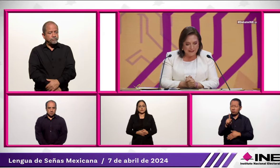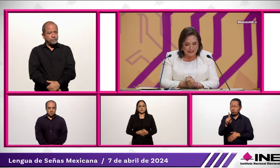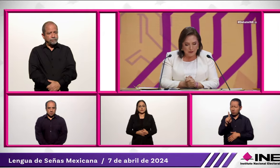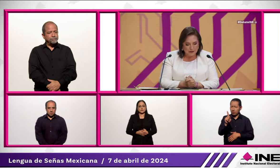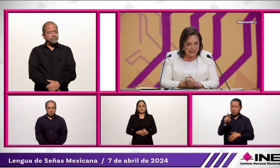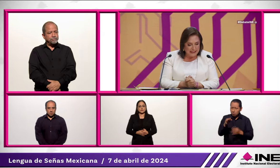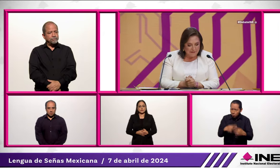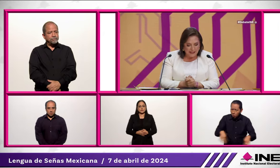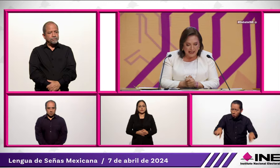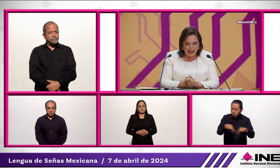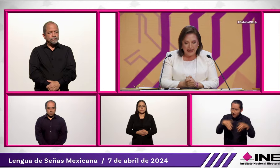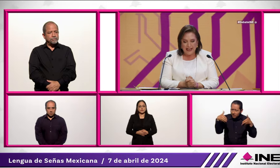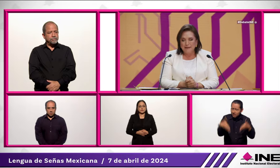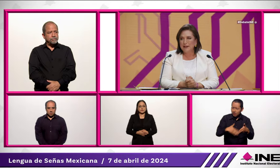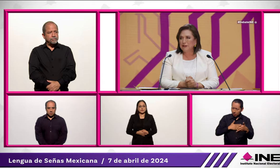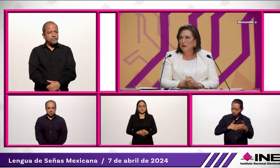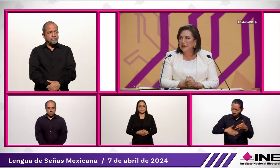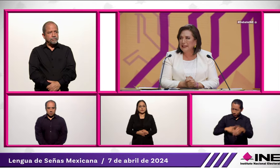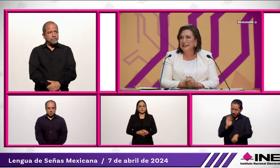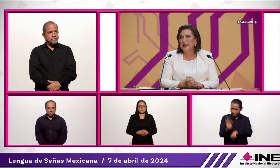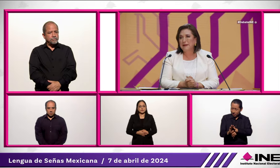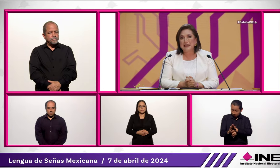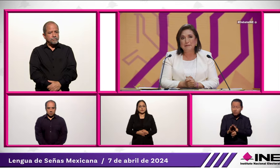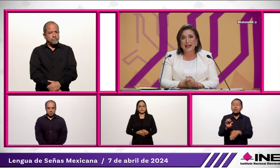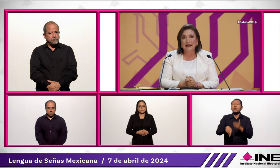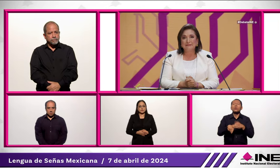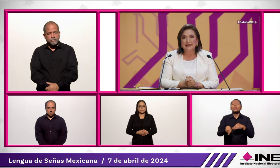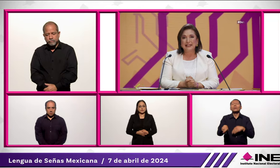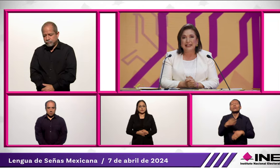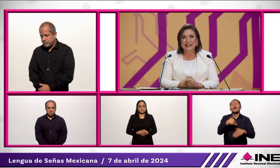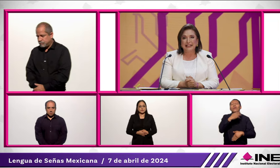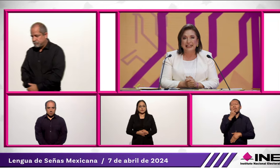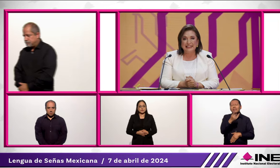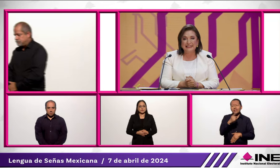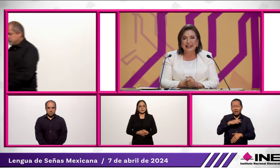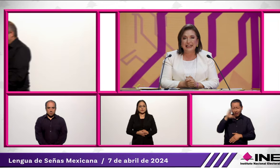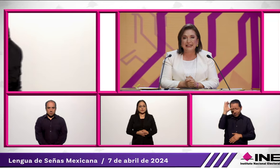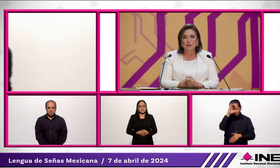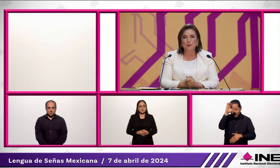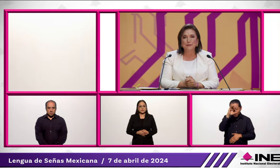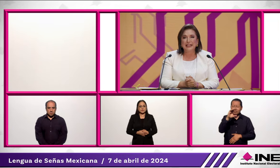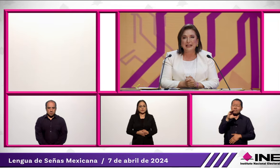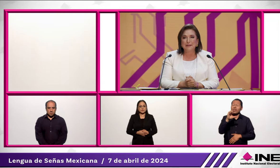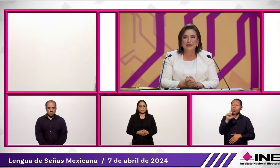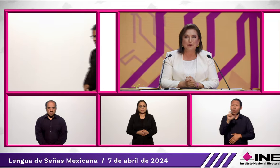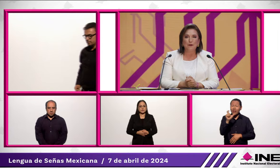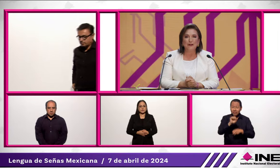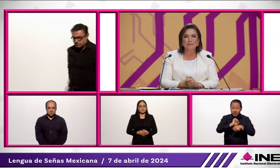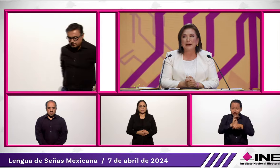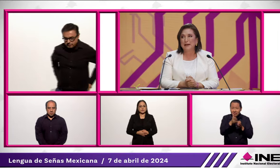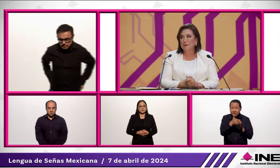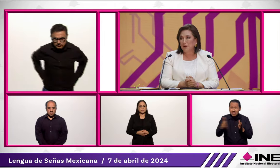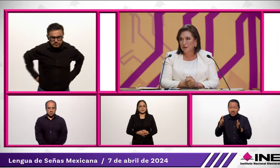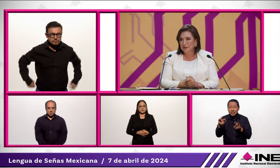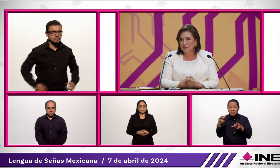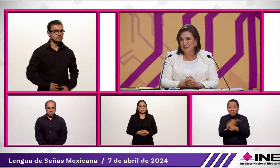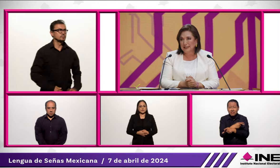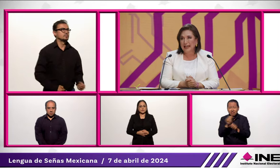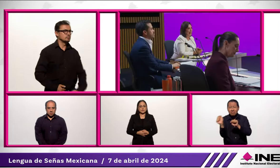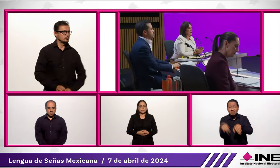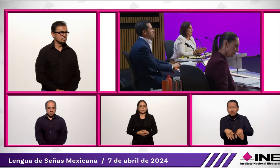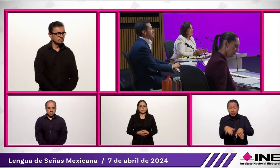tú te defines como científica, pero te olvidaste en la pandemia. ¿Le diste un medicamento para